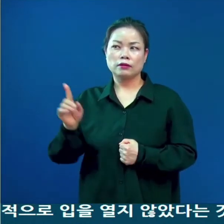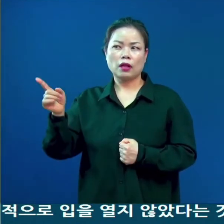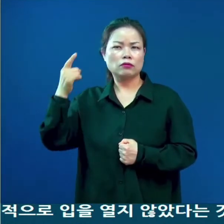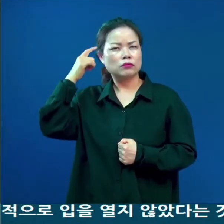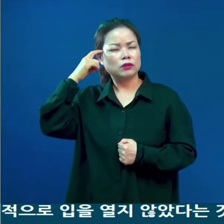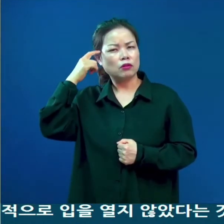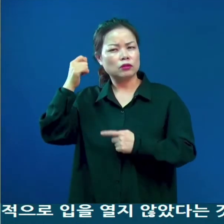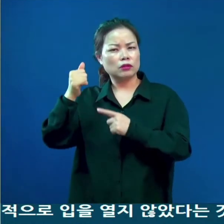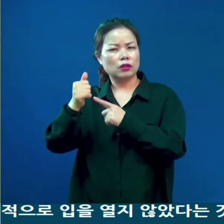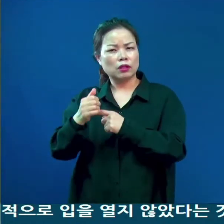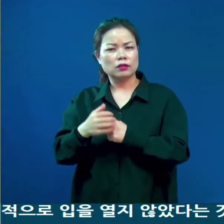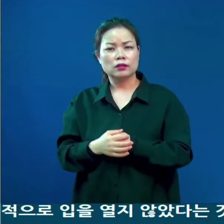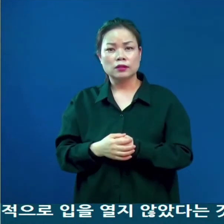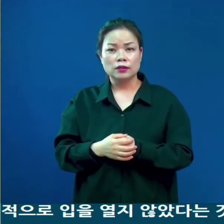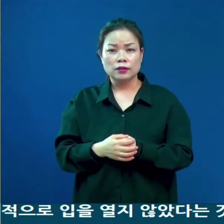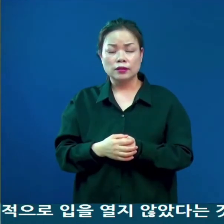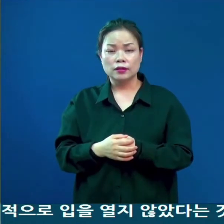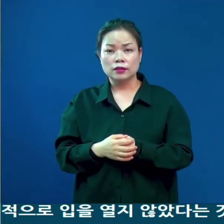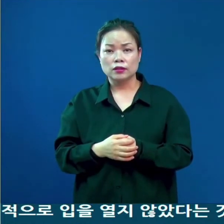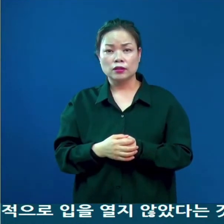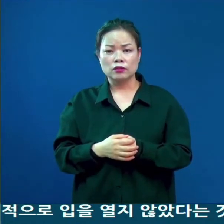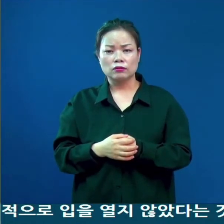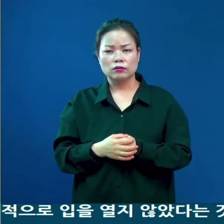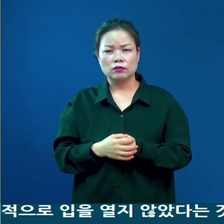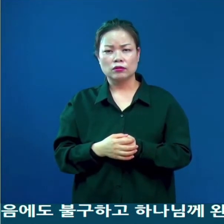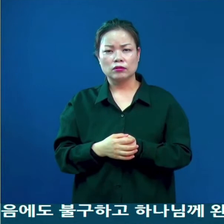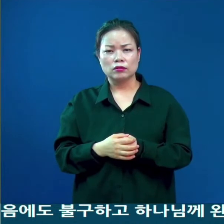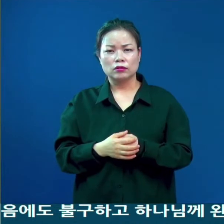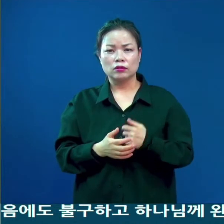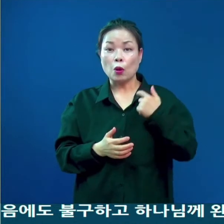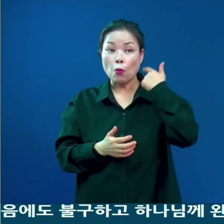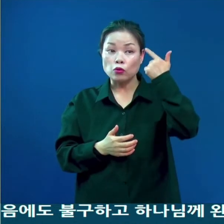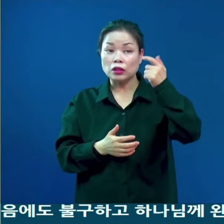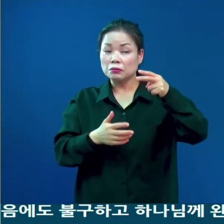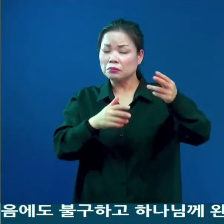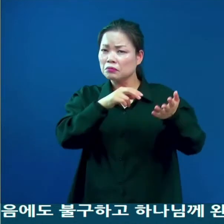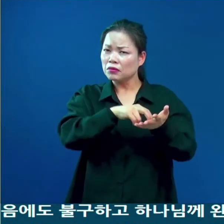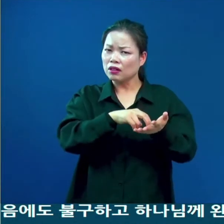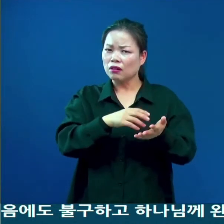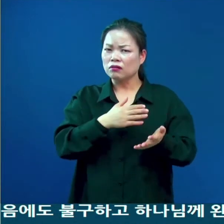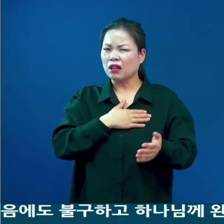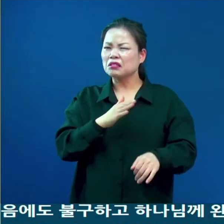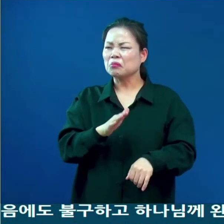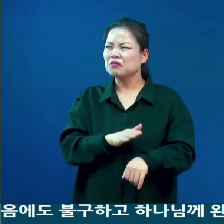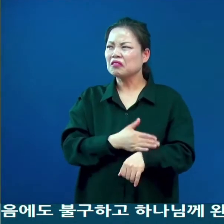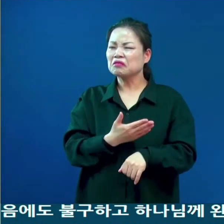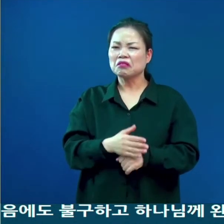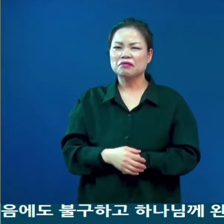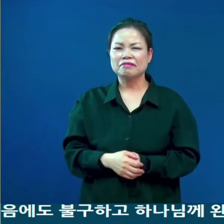수도 있다, 이런 생각을 해봤는데 제가 다윗이라면 그랬을 거다. 내가 좀 잘못하긴 했어.